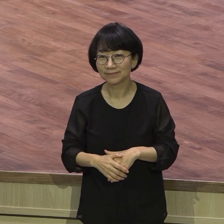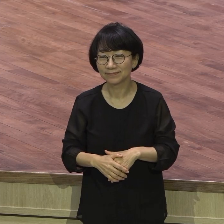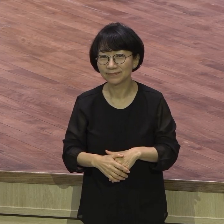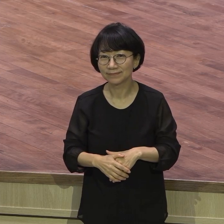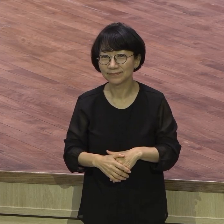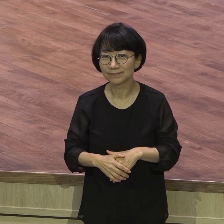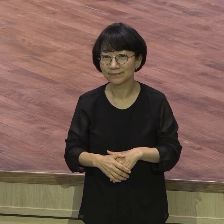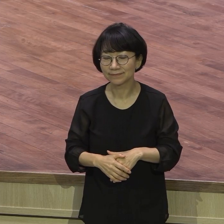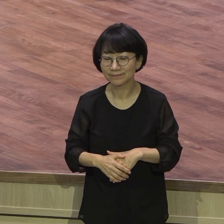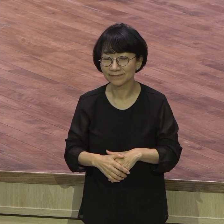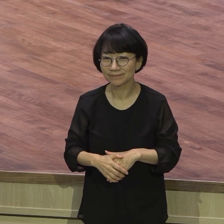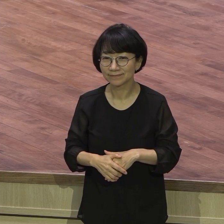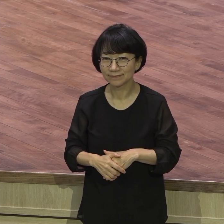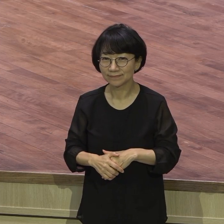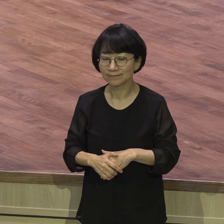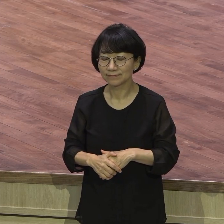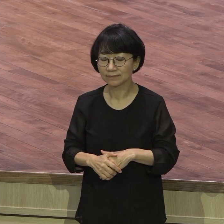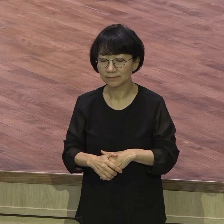그러니까